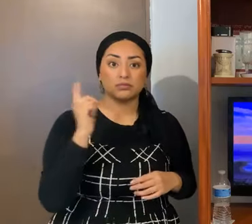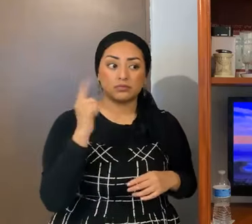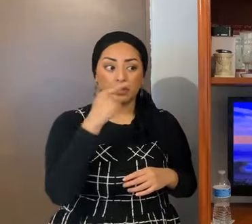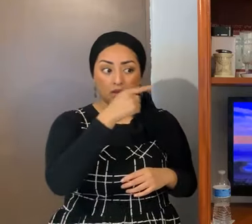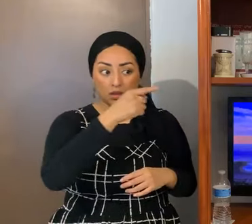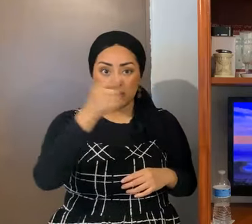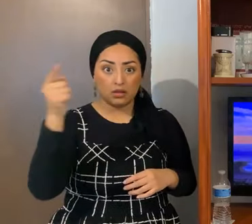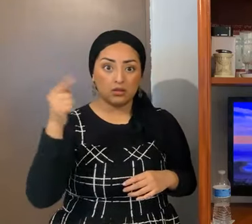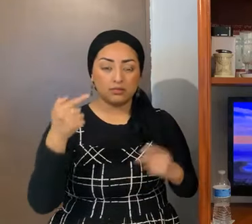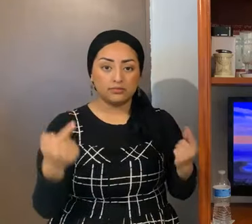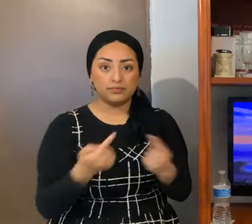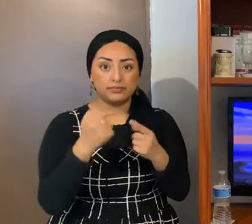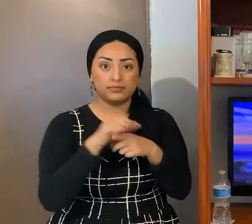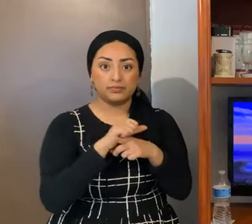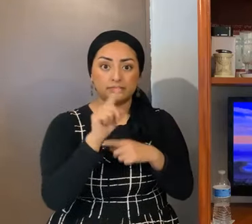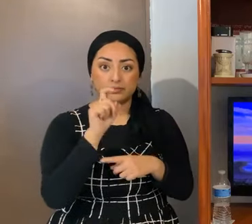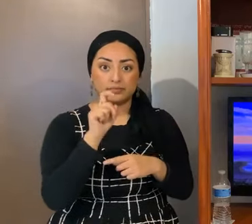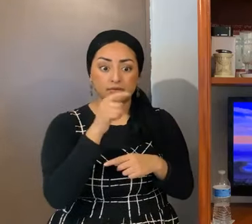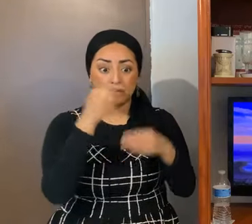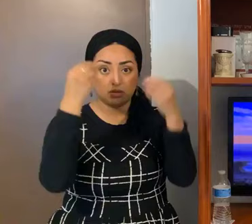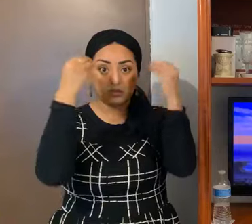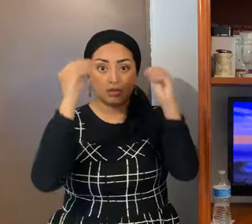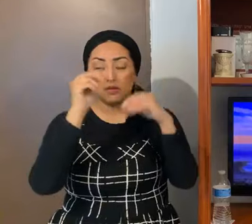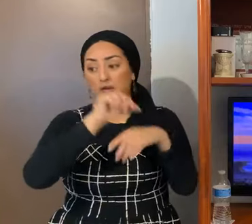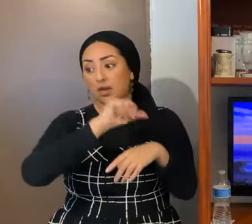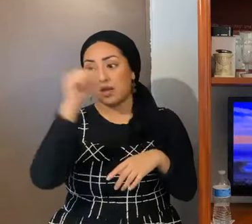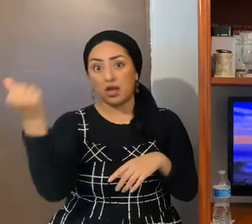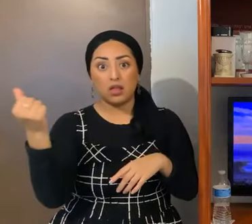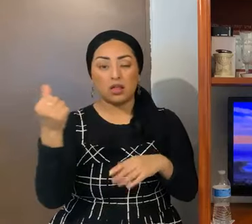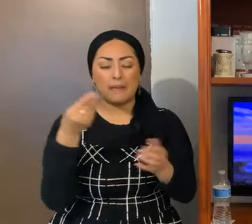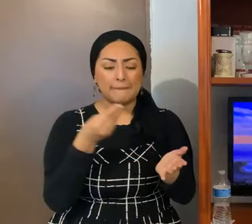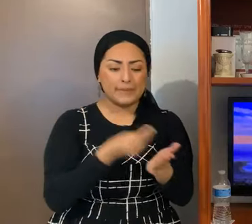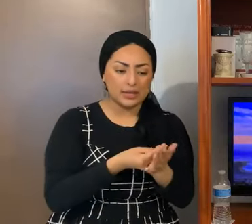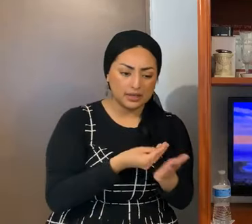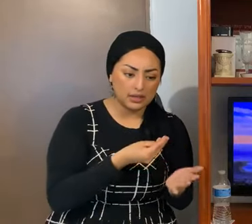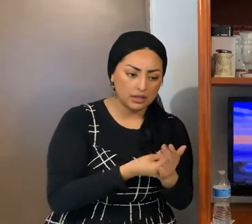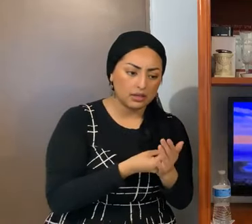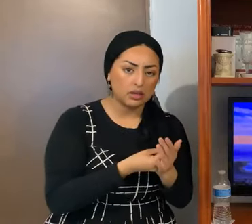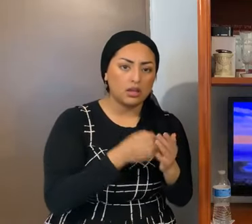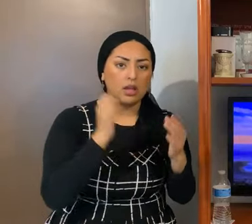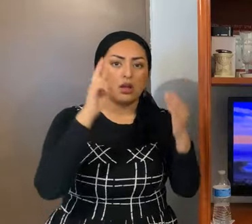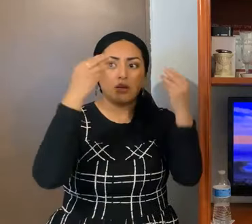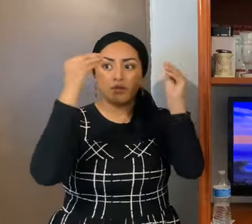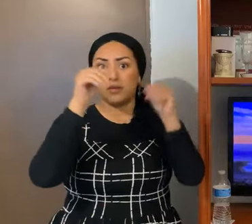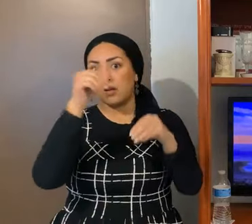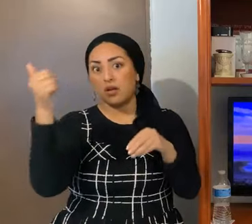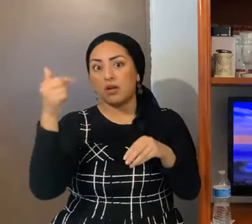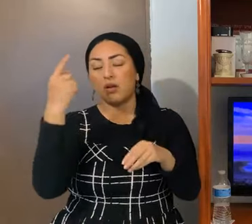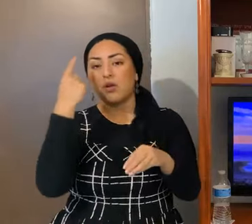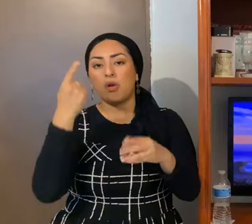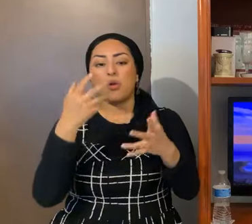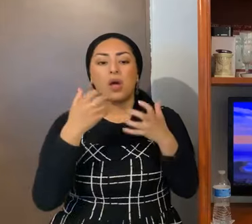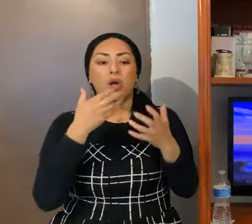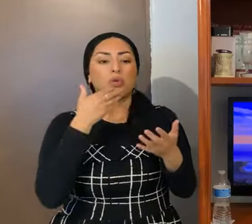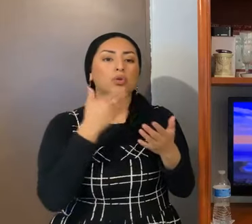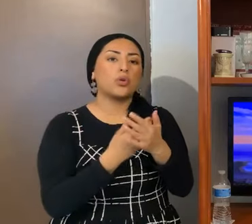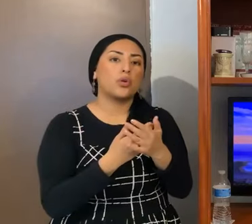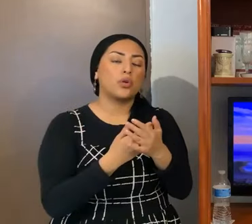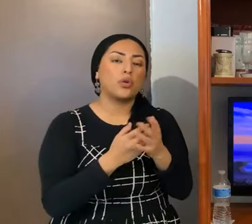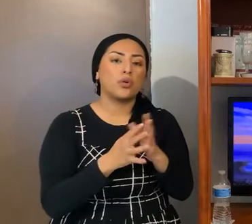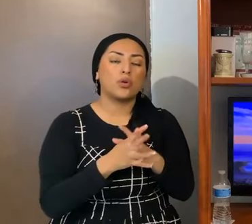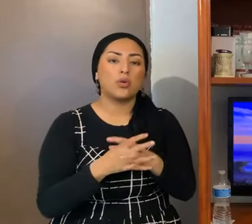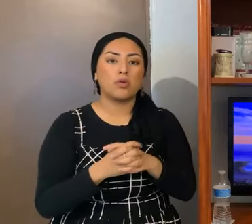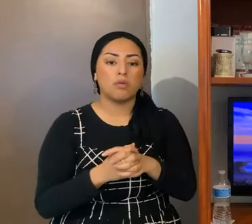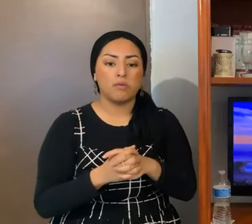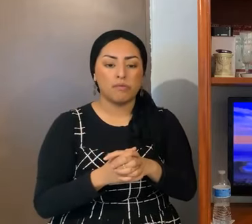audiencia ha caído en esto? ¿Ha vendido a otros por dinero? ¿O ha vendido a otros por interés? ¿Por